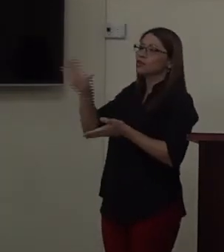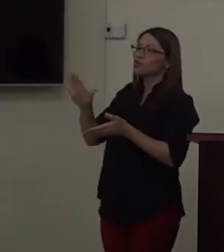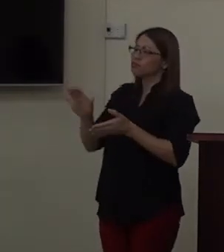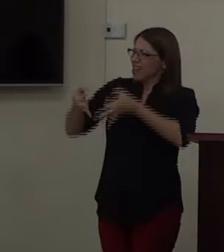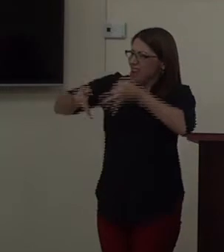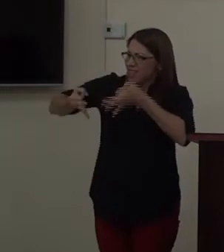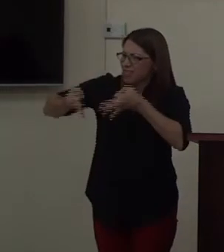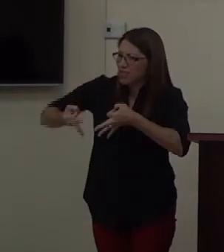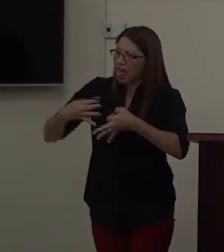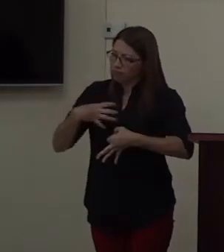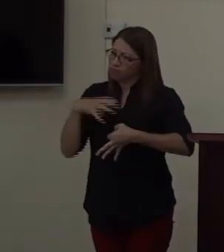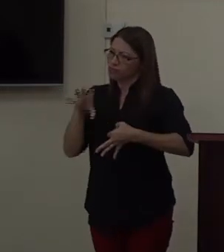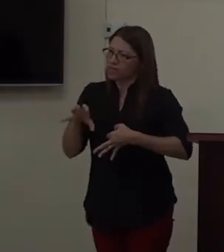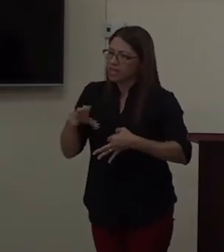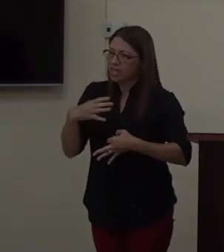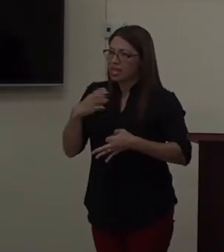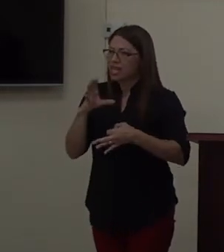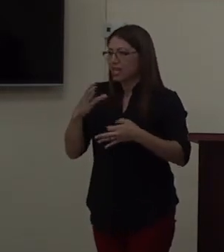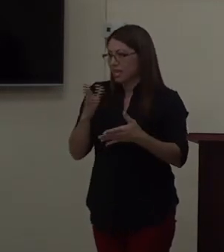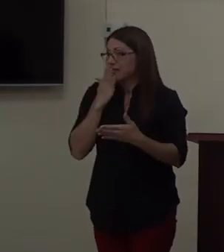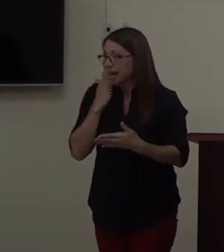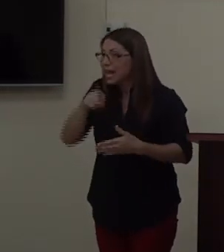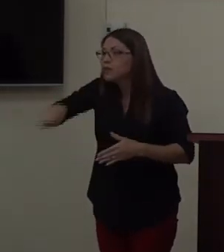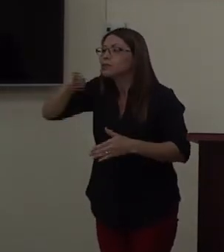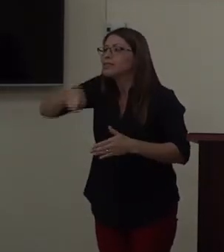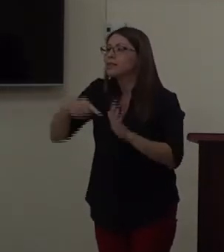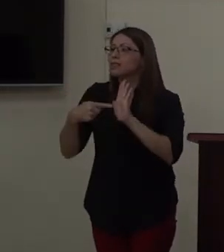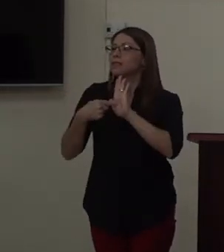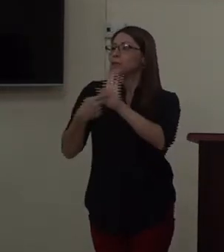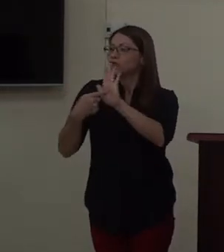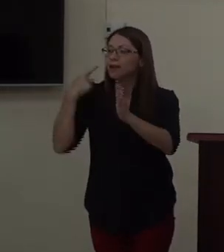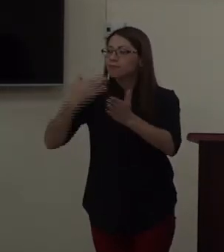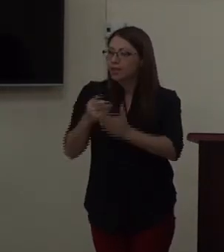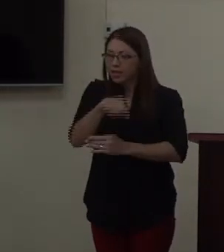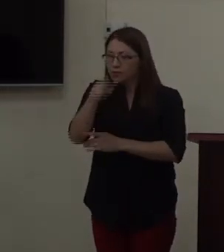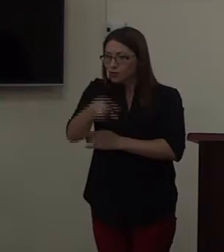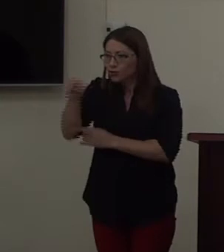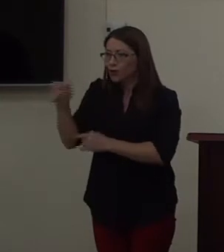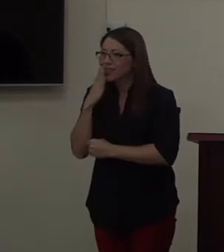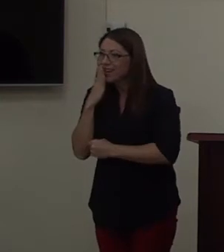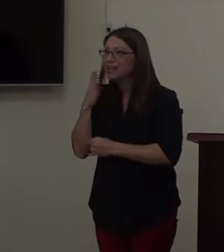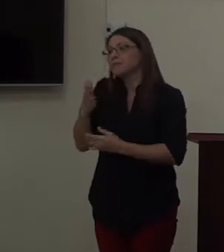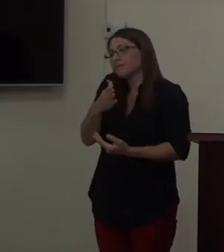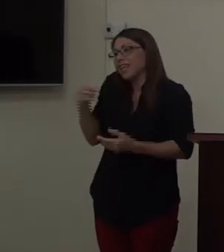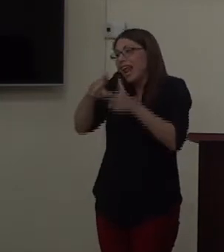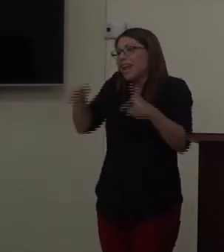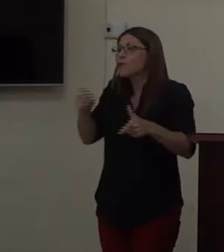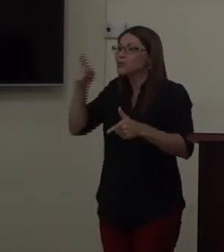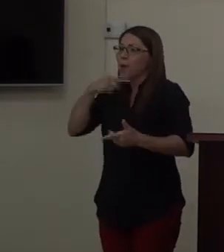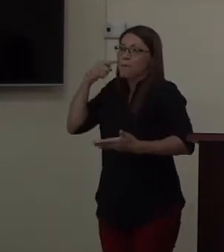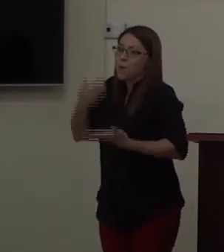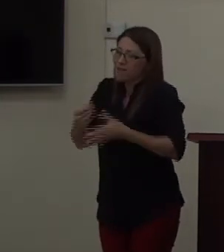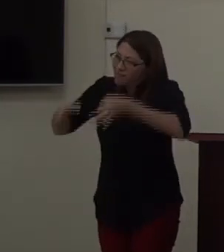indígena, necesitan demostrar que son indígenas. Y la lengua es una prueba fehaciente de que son indígenas. Pero cuando ya no la